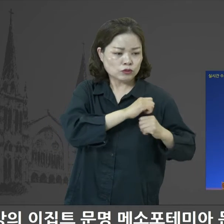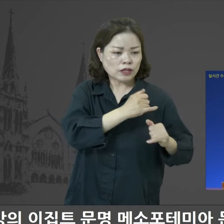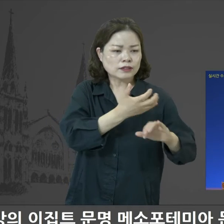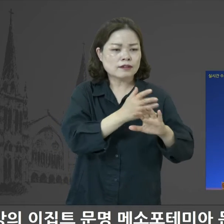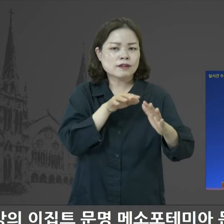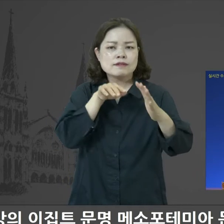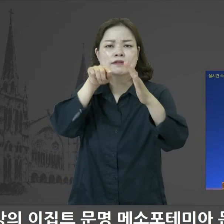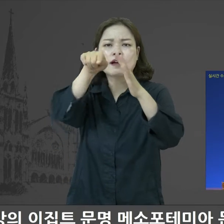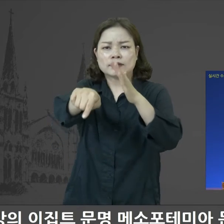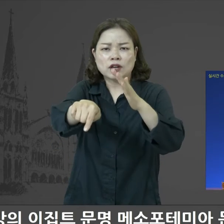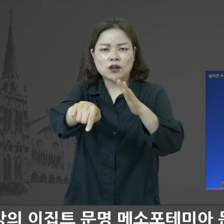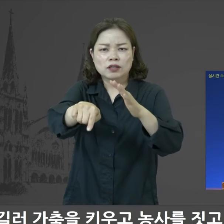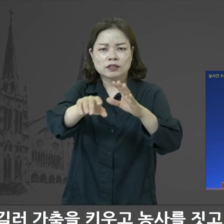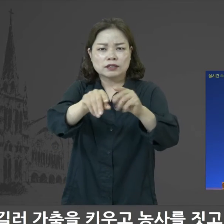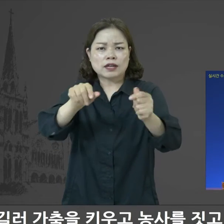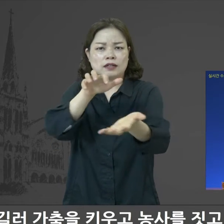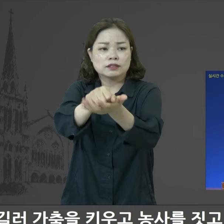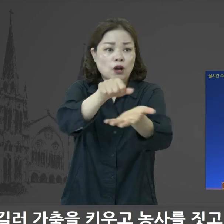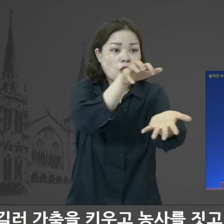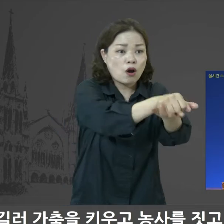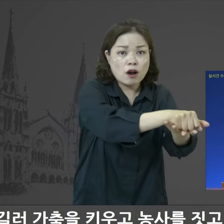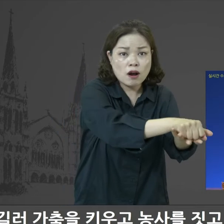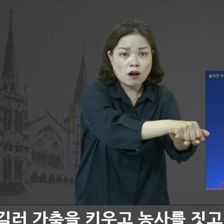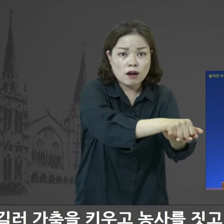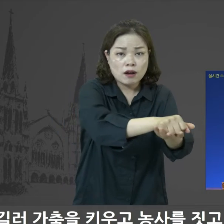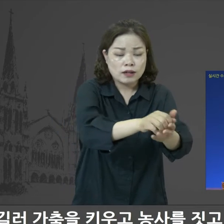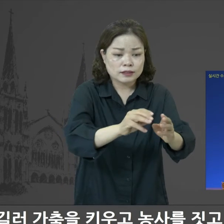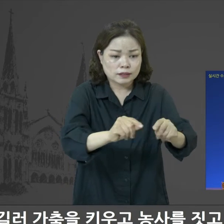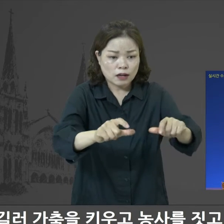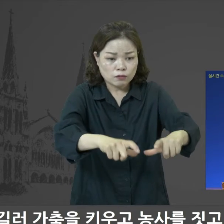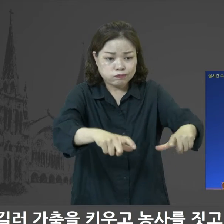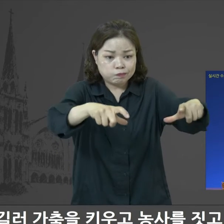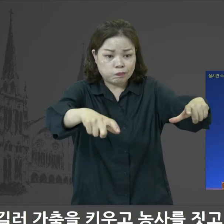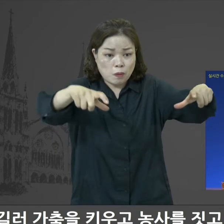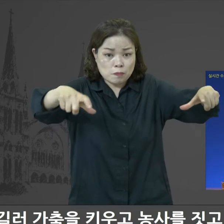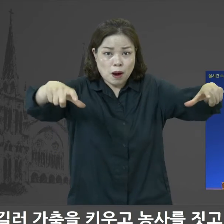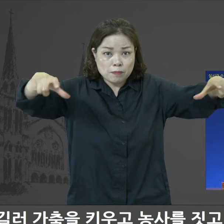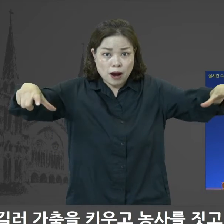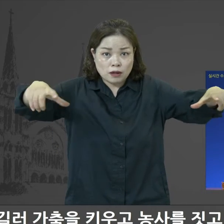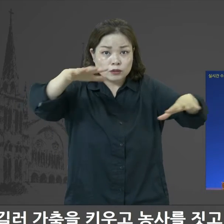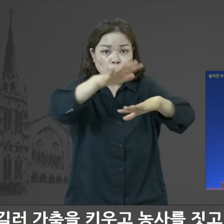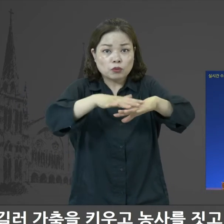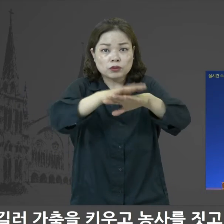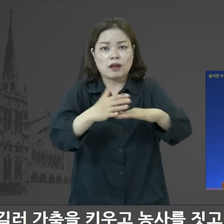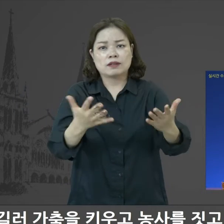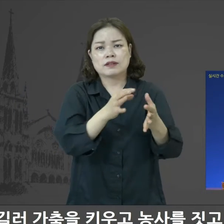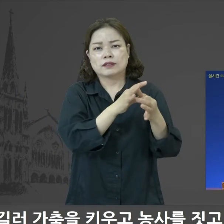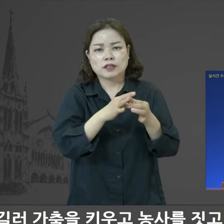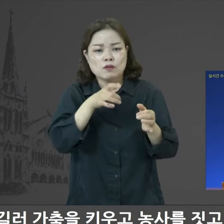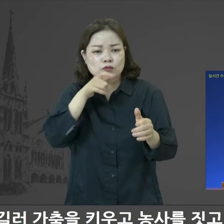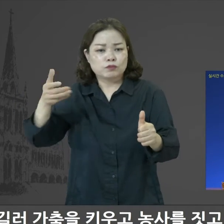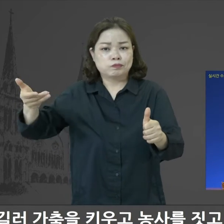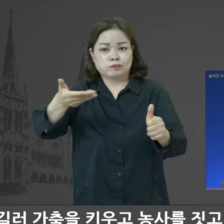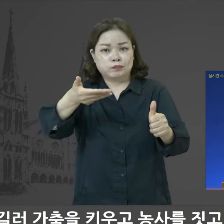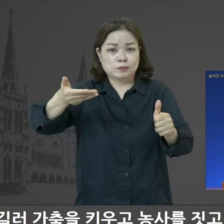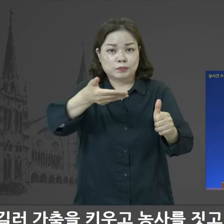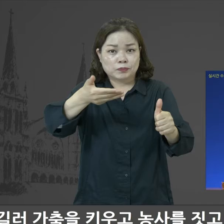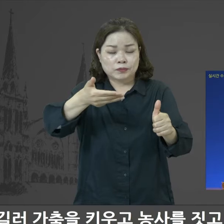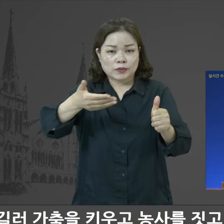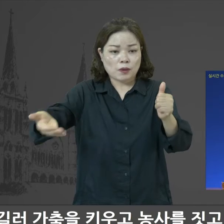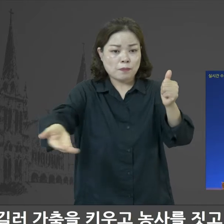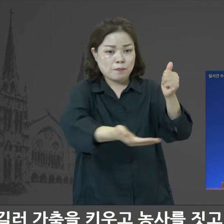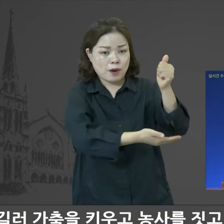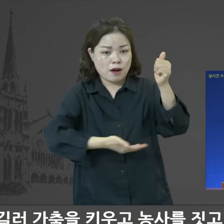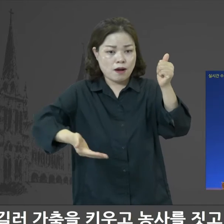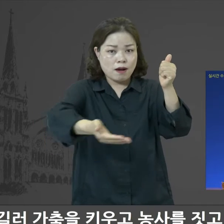나라에 쳐들어가서 그 땅을 정복하고 영토를 확장합니다. 확장한 영토에서 농사를 짓습니다. 물을 잘 공급합니다. 수확을